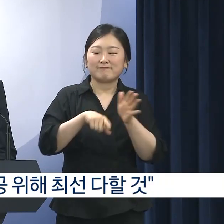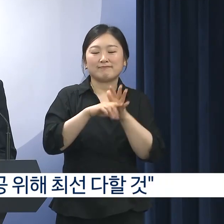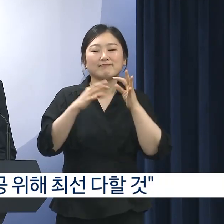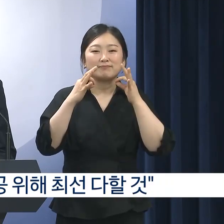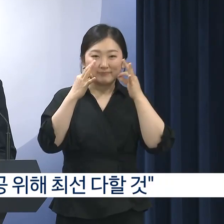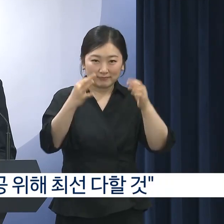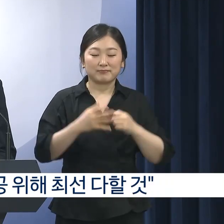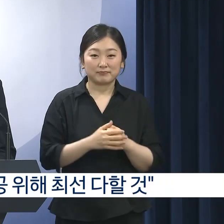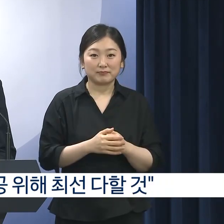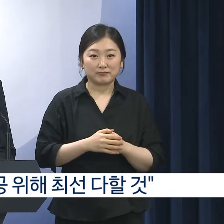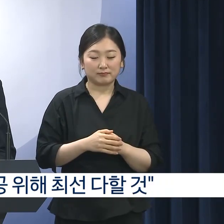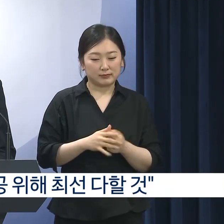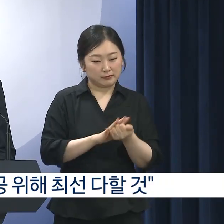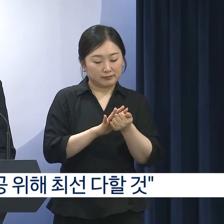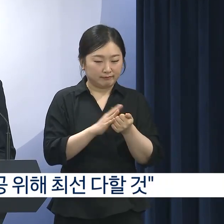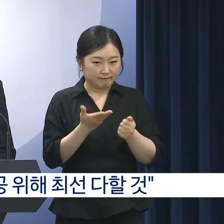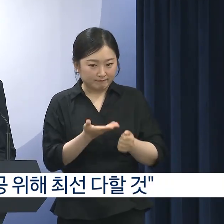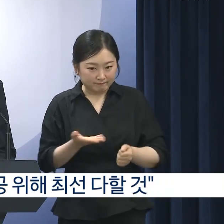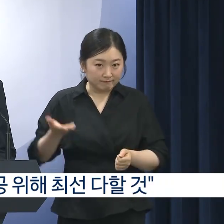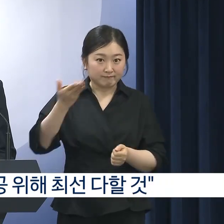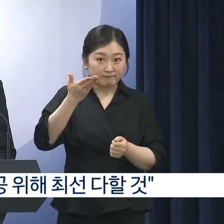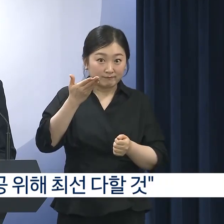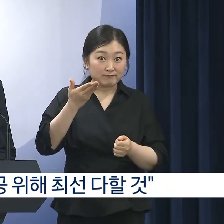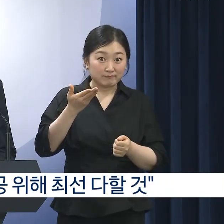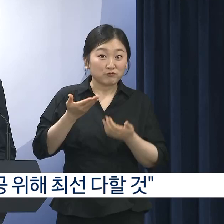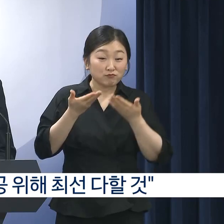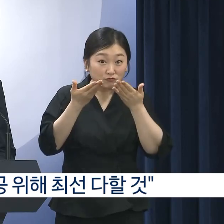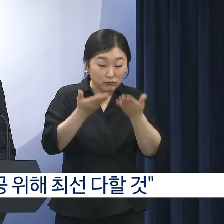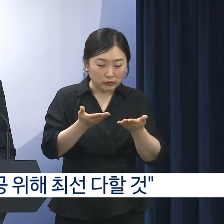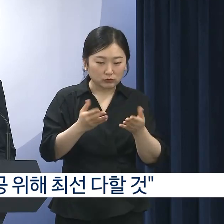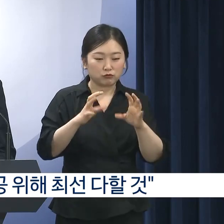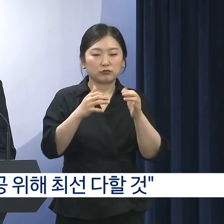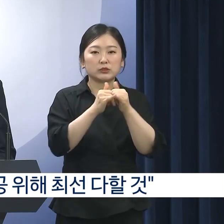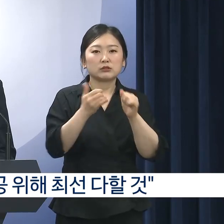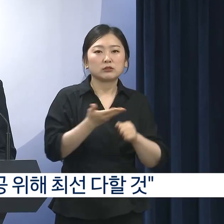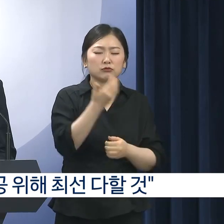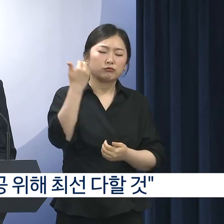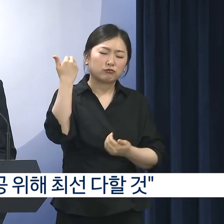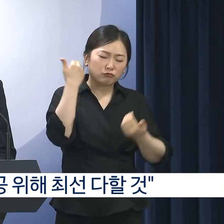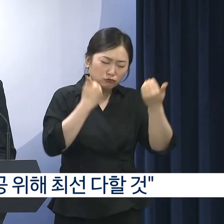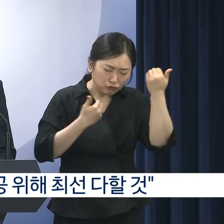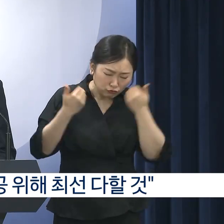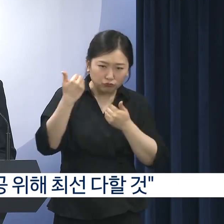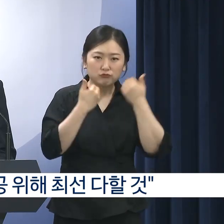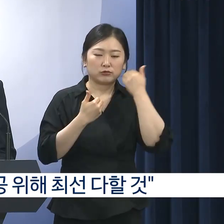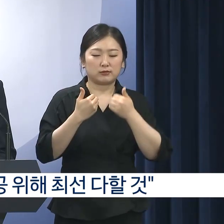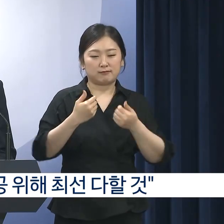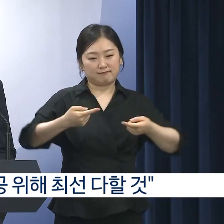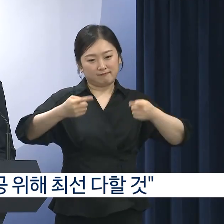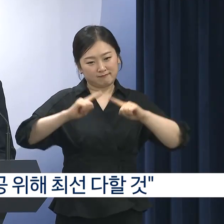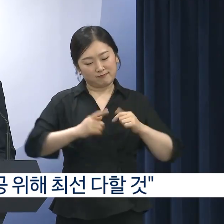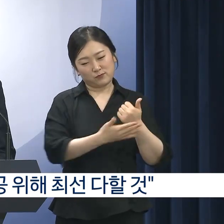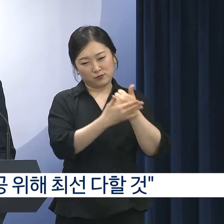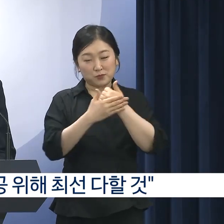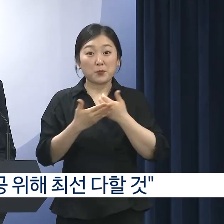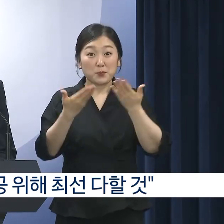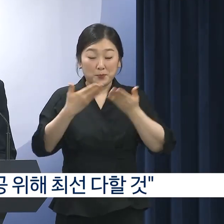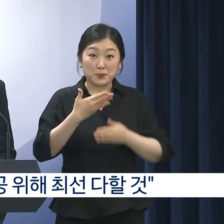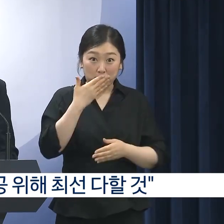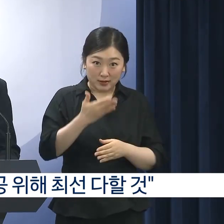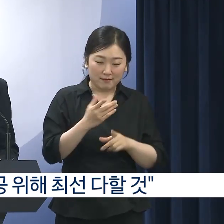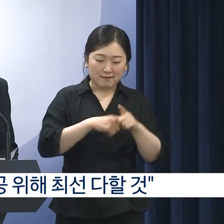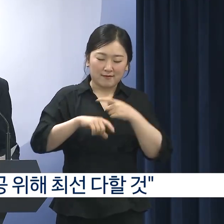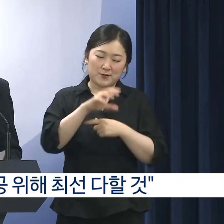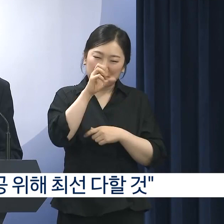일상부분을 통해 국민 누구나 필요한 서비스를 이용하여 삶의 질을 높이는 우리 대한민국을 만들도록 하겠습니다. 고맙습니다.